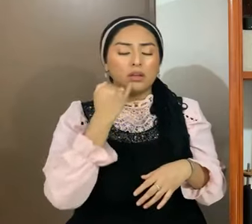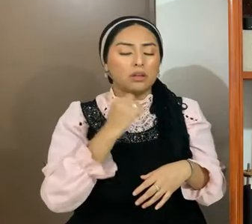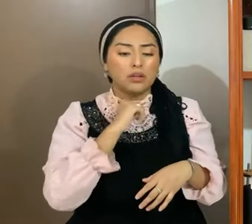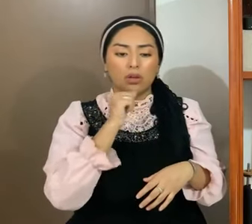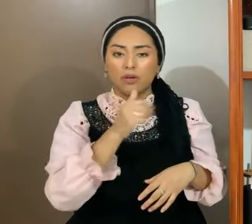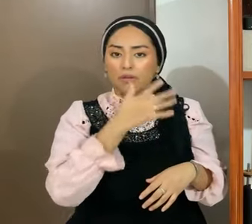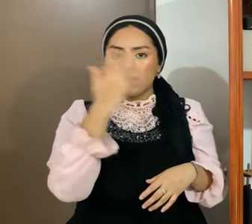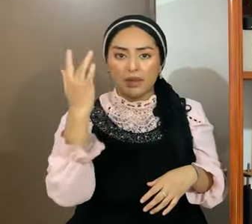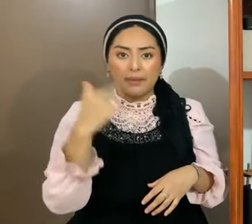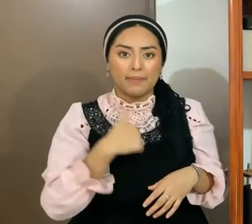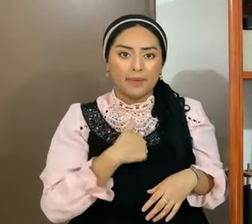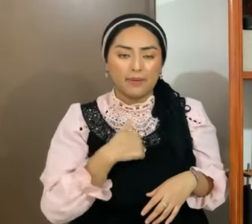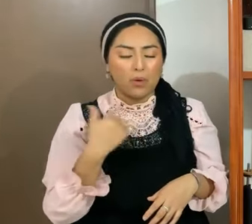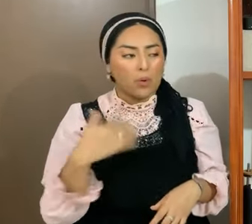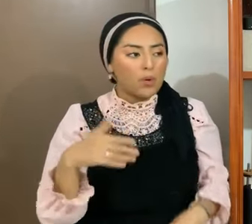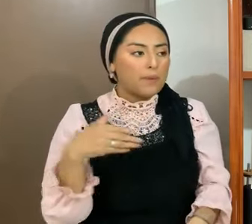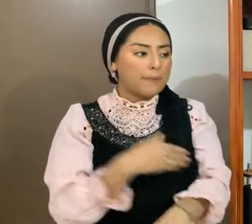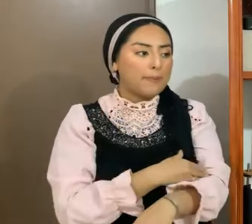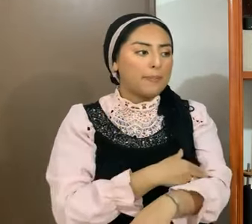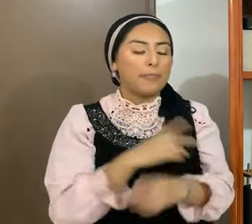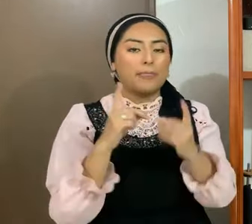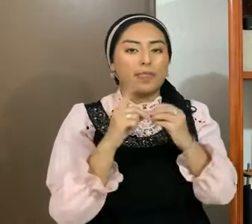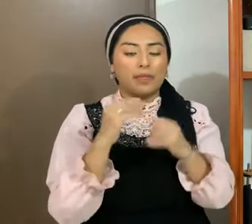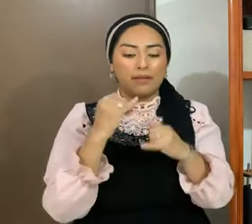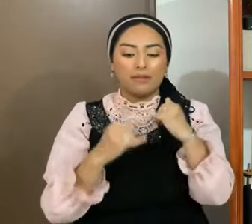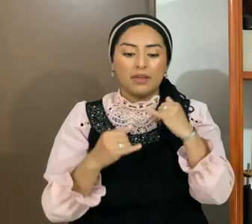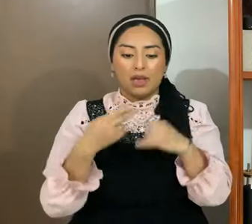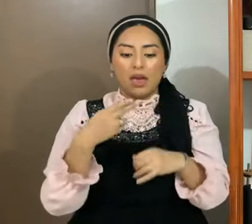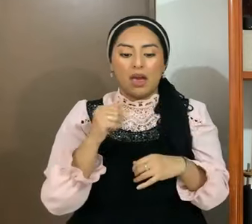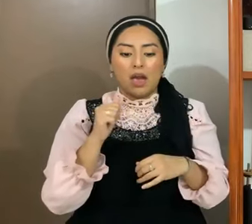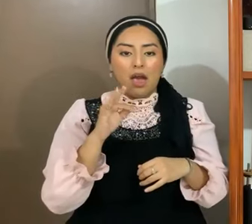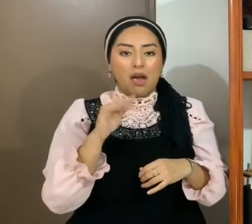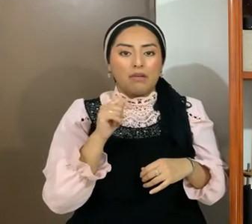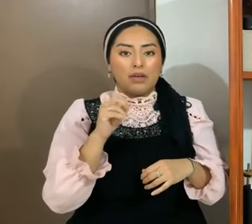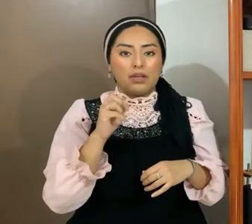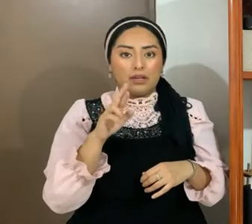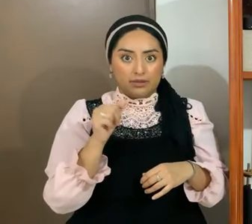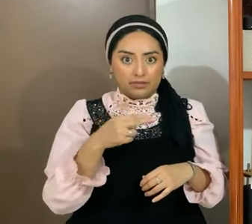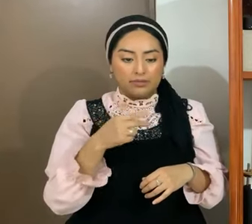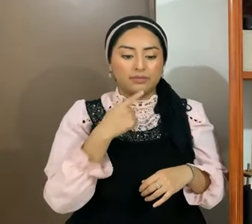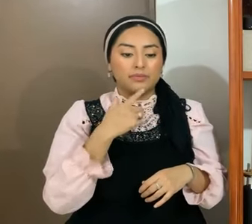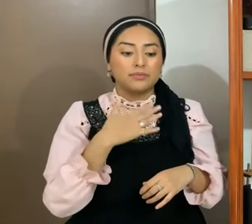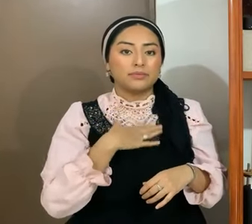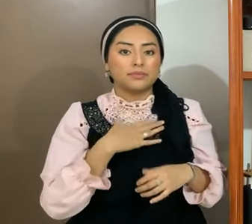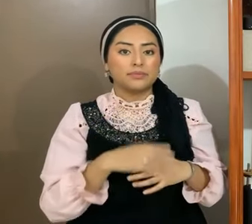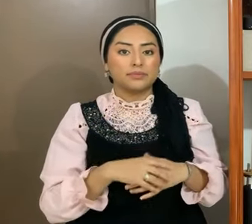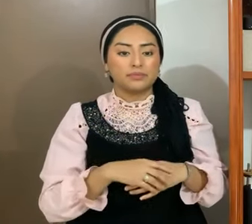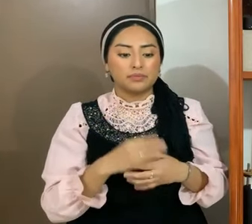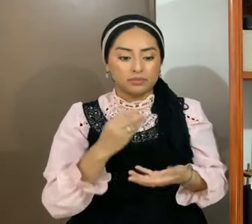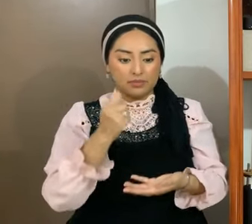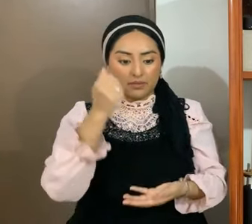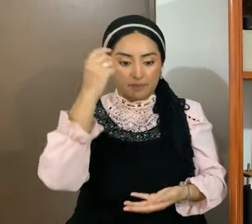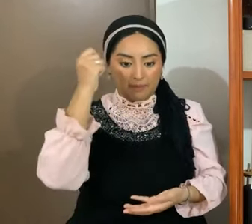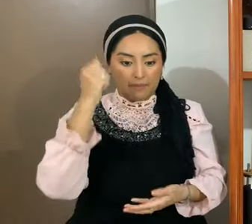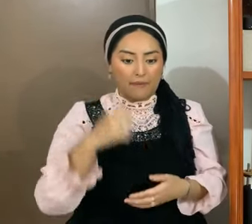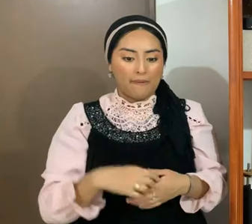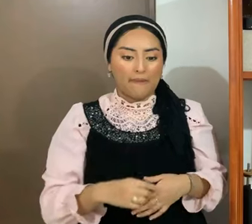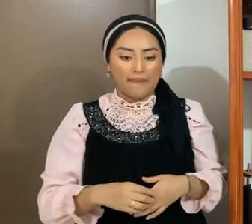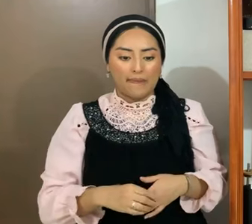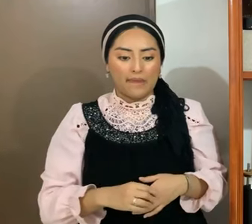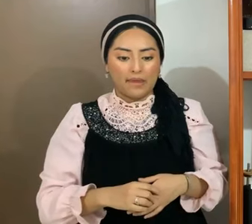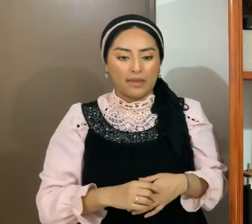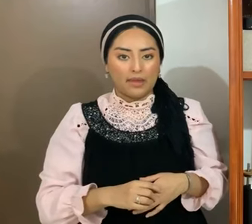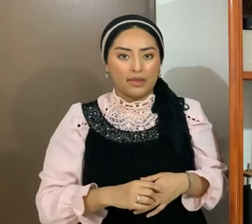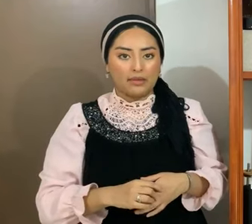me olvides. Qué tremendo. Vamos a terminar la Haftará, amados Ajim. Yo deshice como una nube tus rebeliones y como niebla